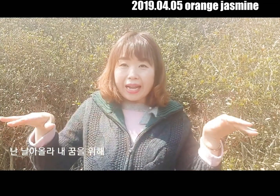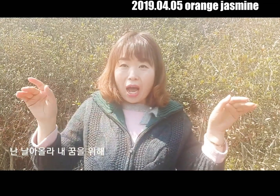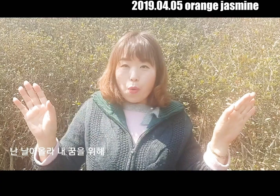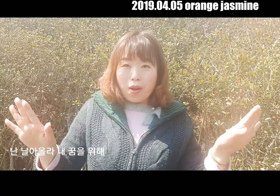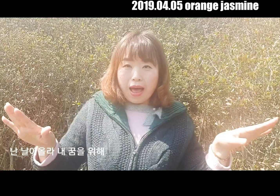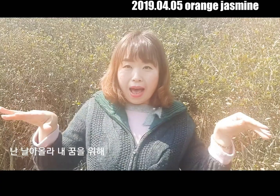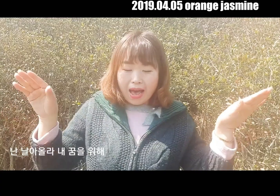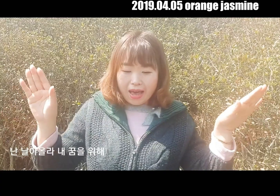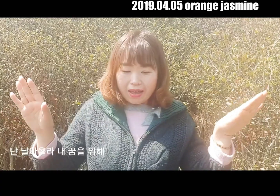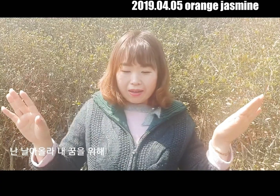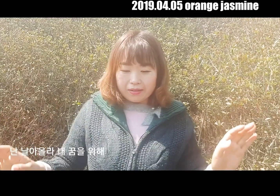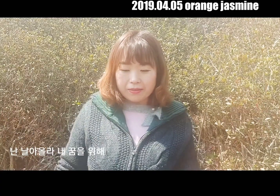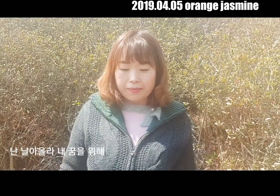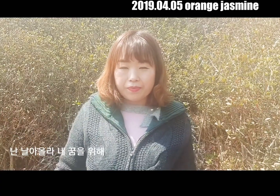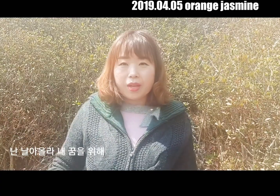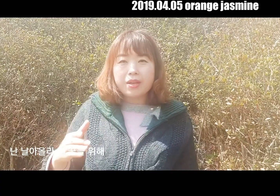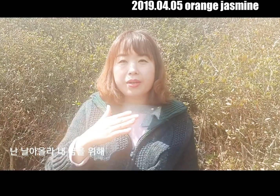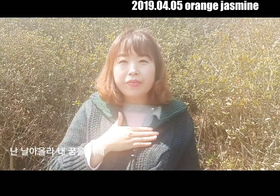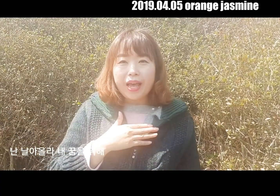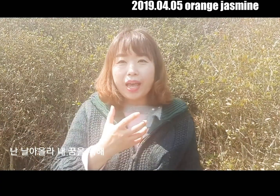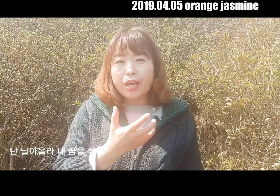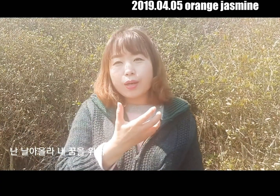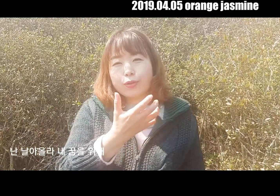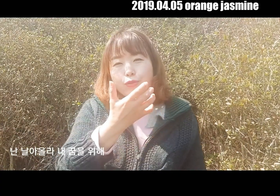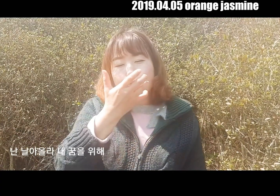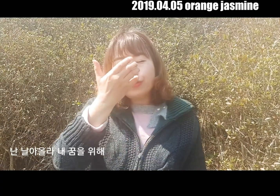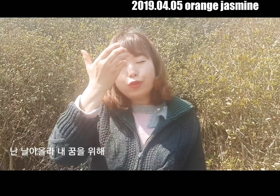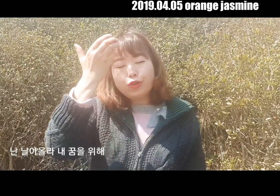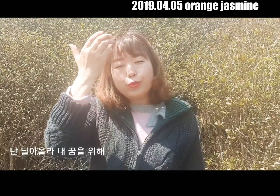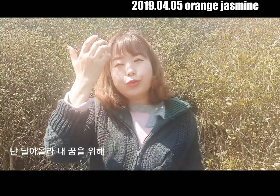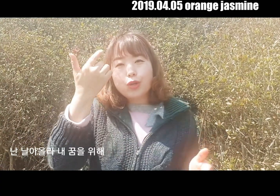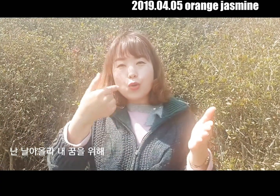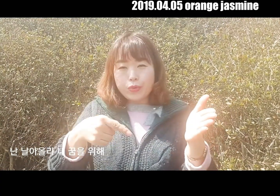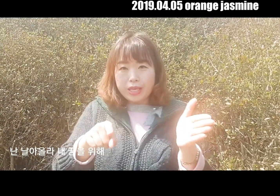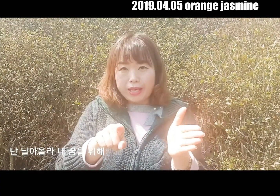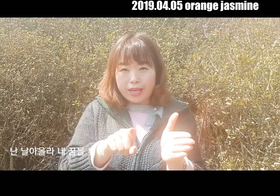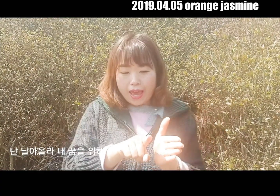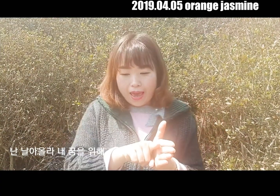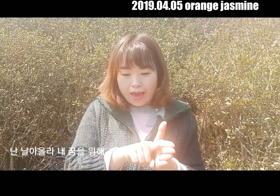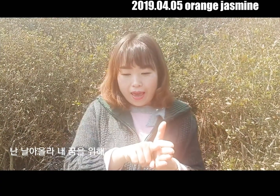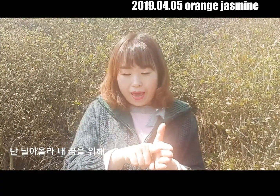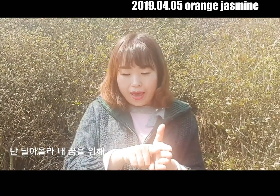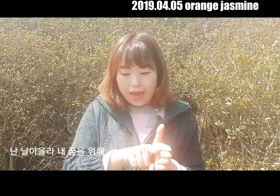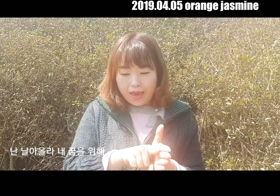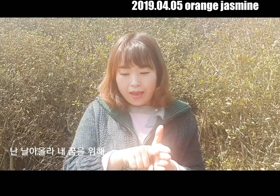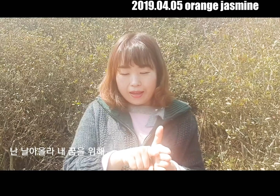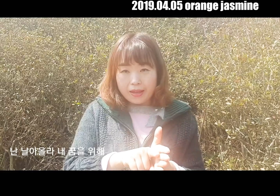난 날아올라 내 꿈을 위해